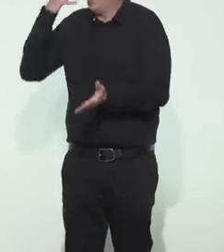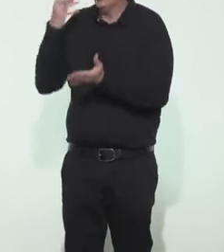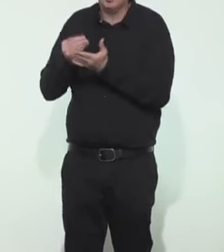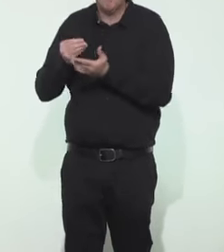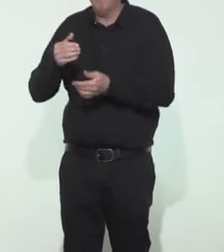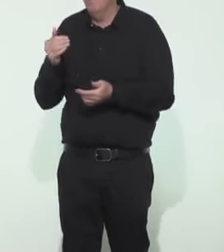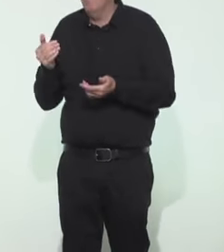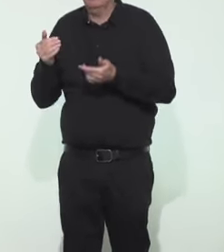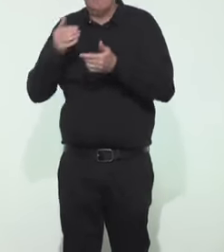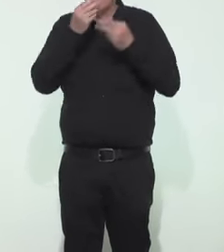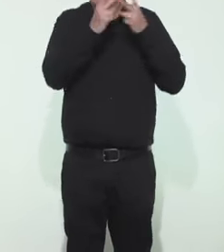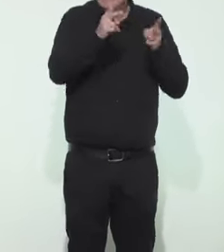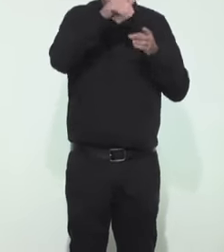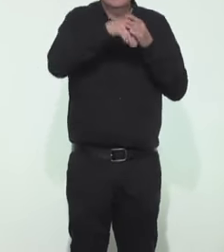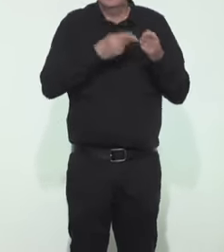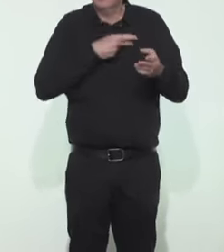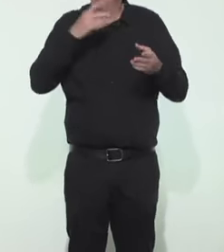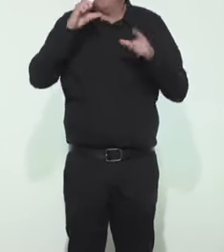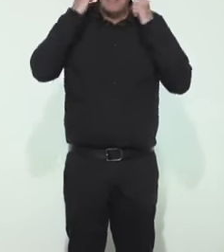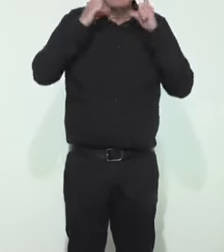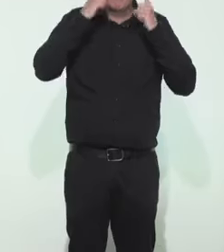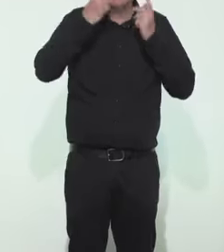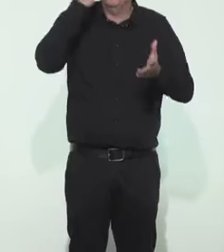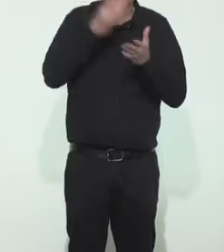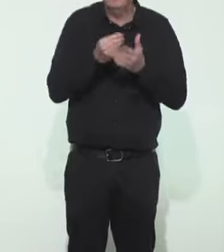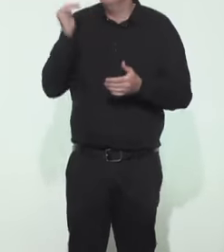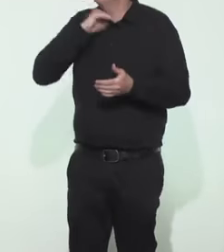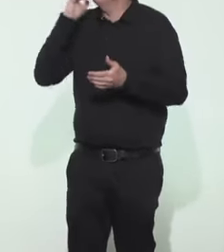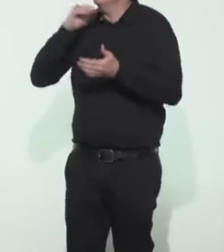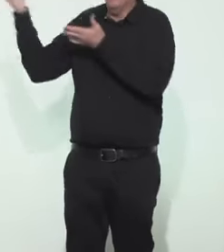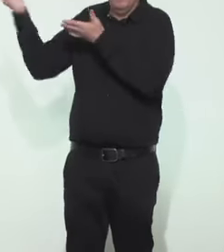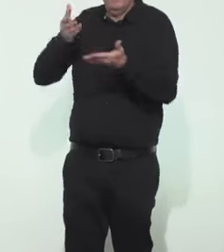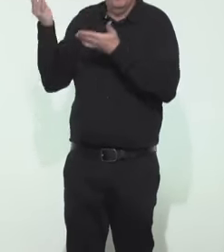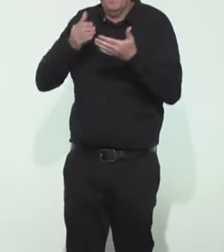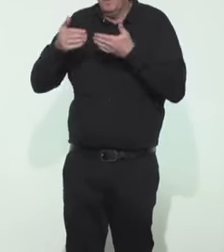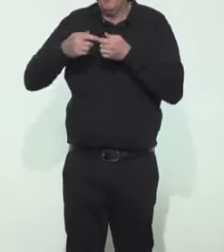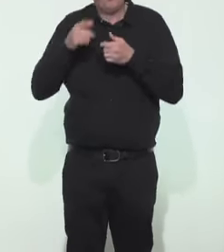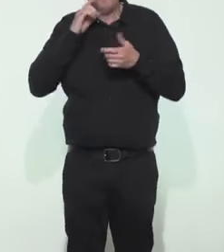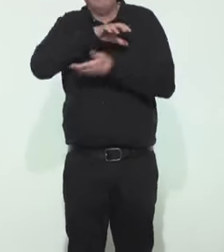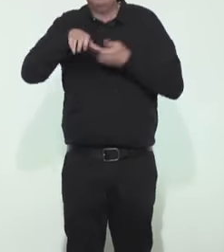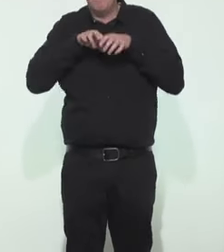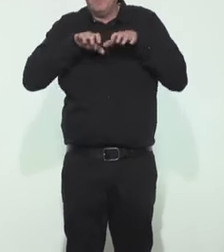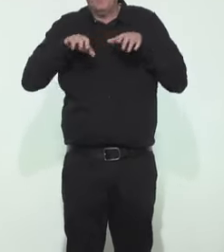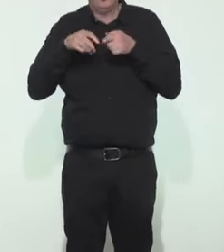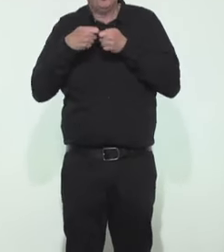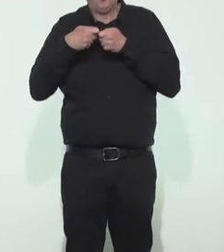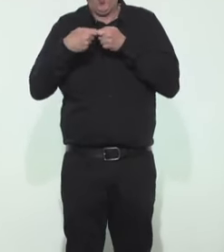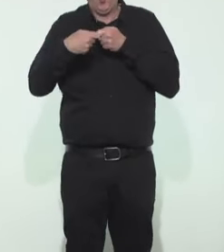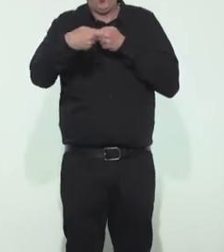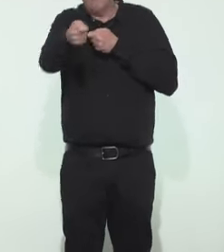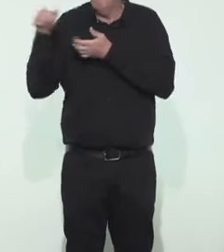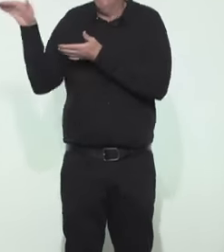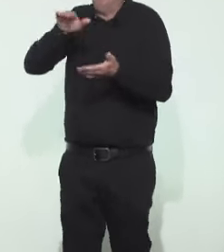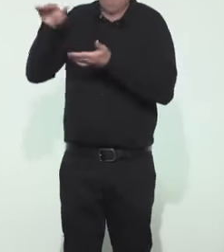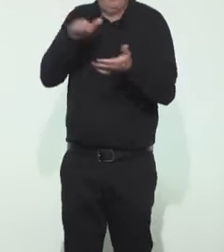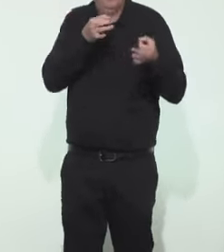consommations de masques en ville qui sont importants et nous devons tout faire pour couvrir ses besoins dans la durée car la crise est longue nous avons également autorisé